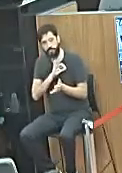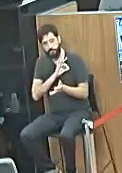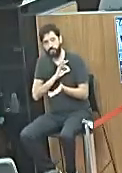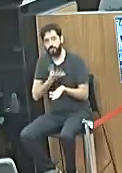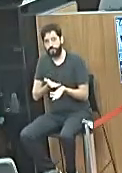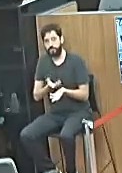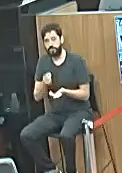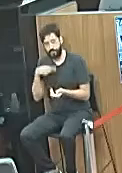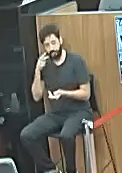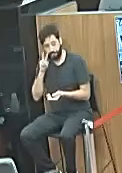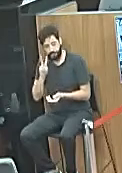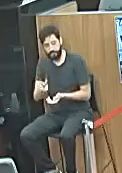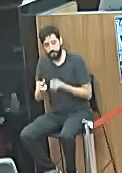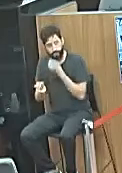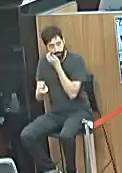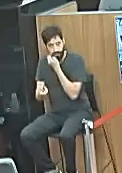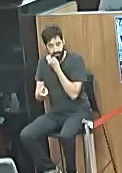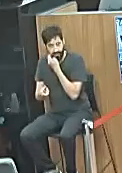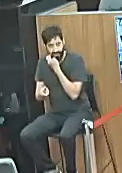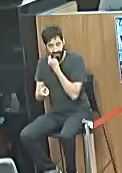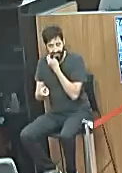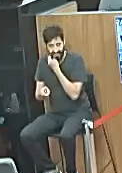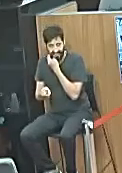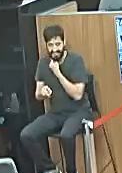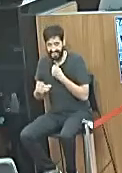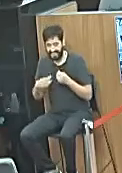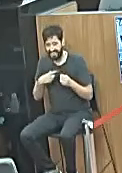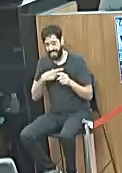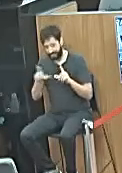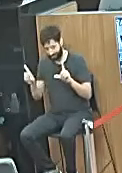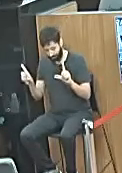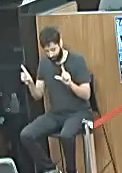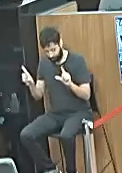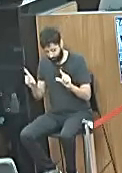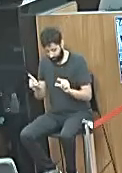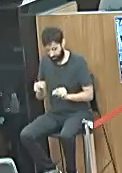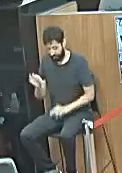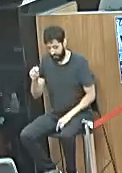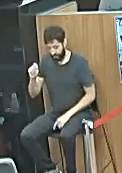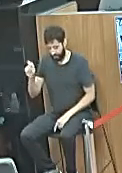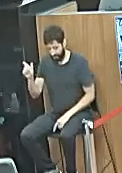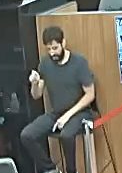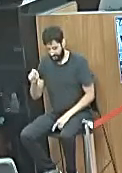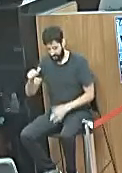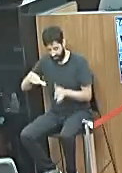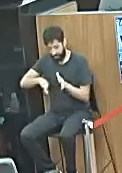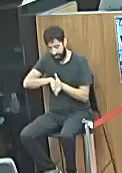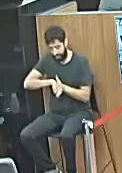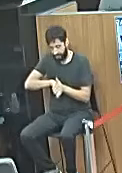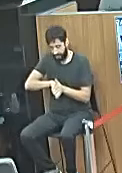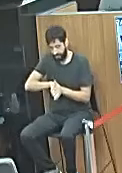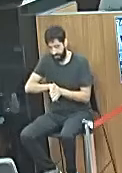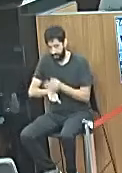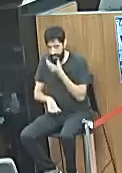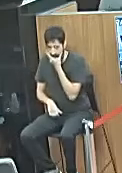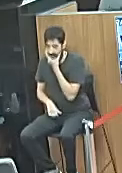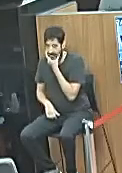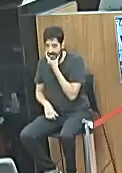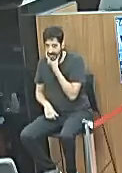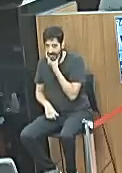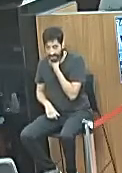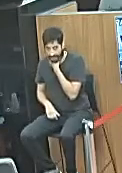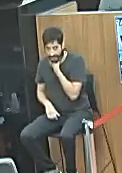né nós vimos uma estimativa de redução da taxa de criminalidade criminalidade